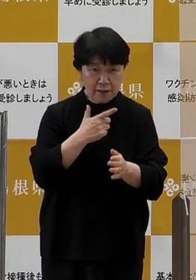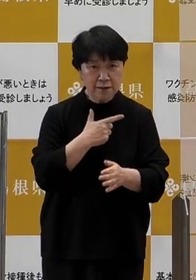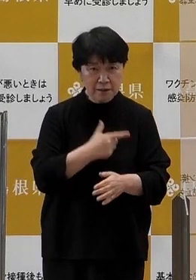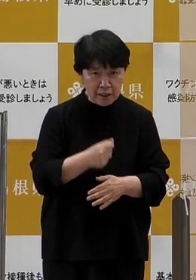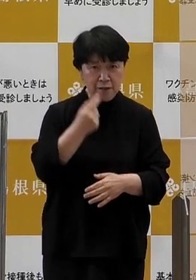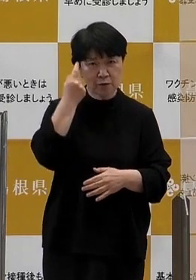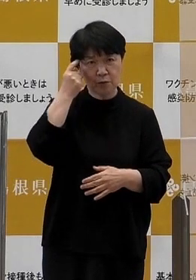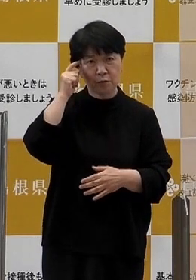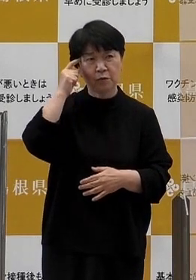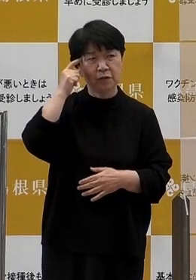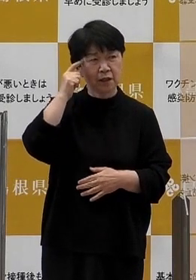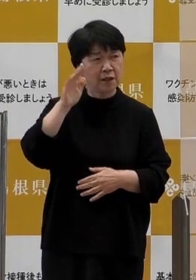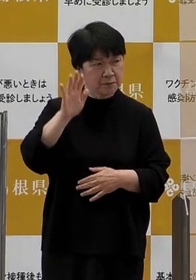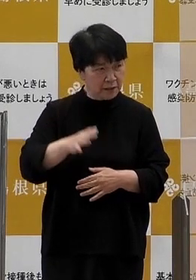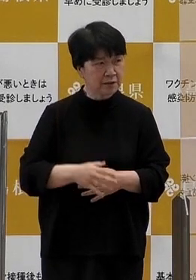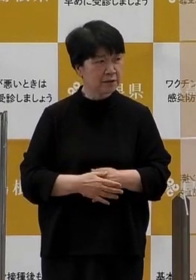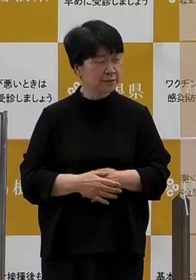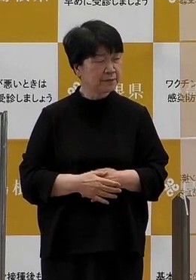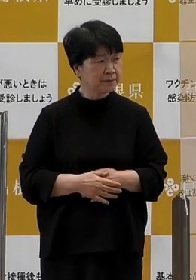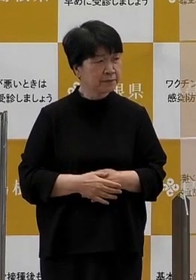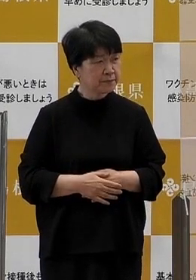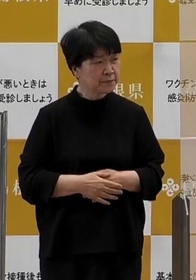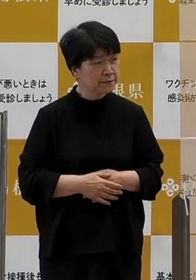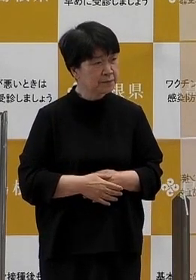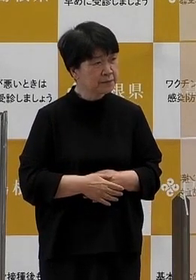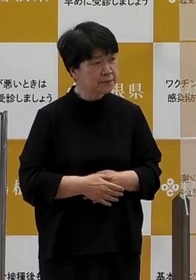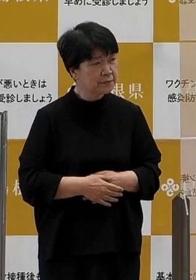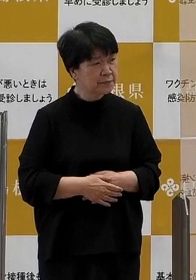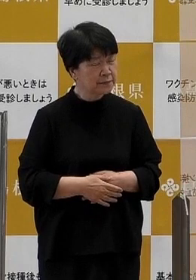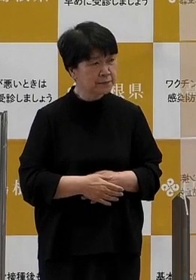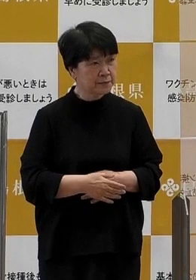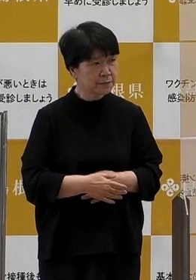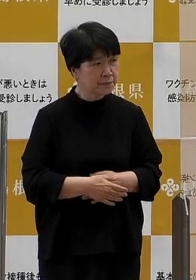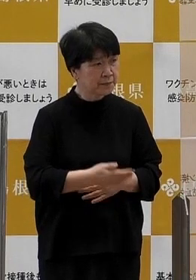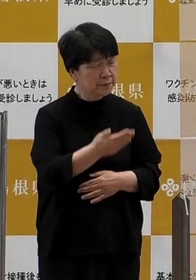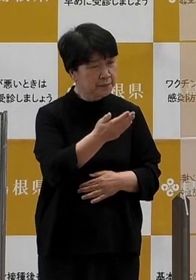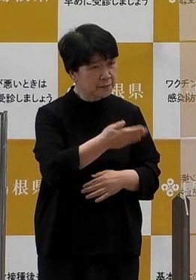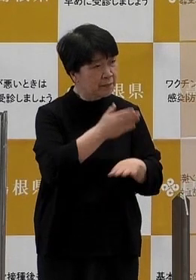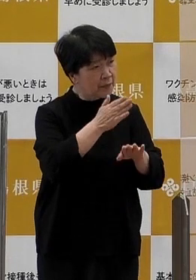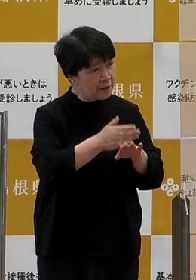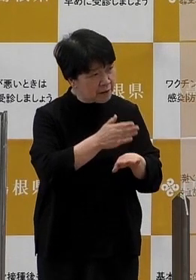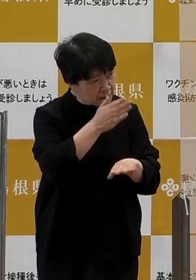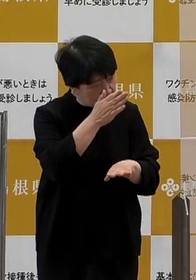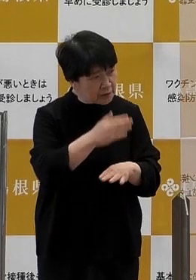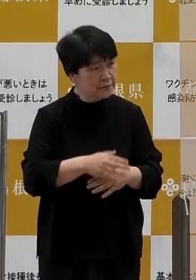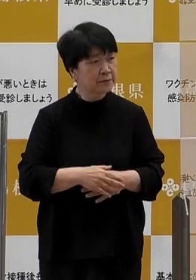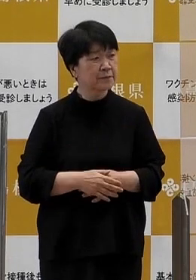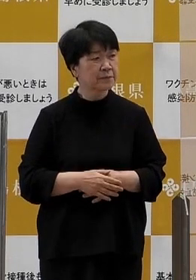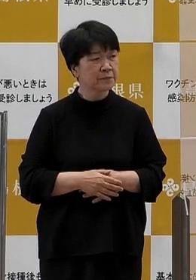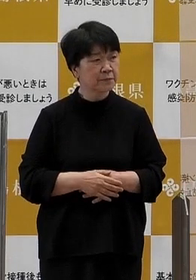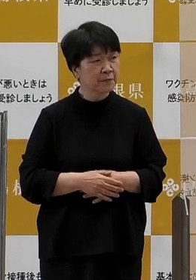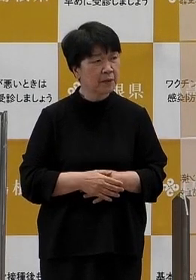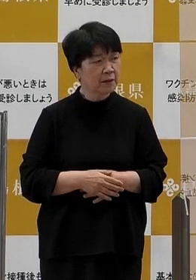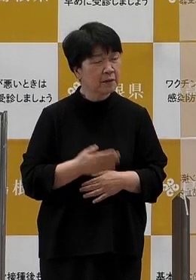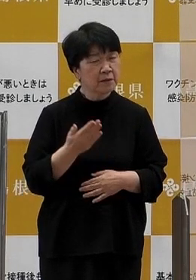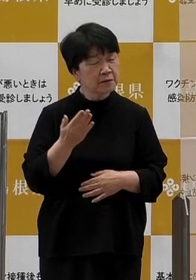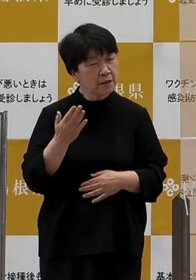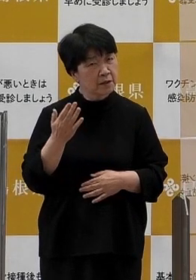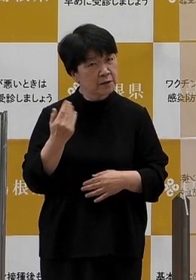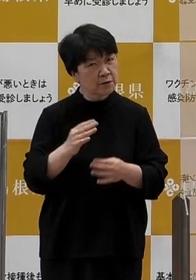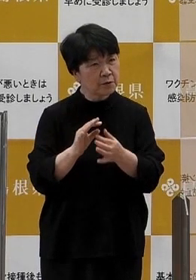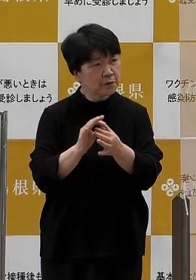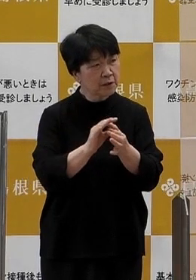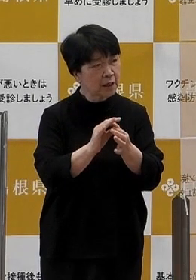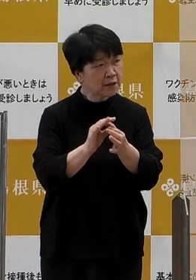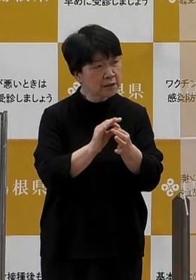ております。はい、どうぞ。 ありがとうございます。先ほどの関連でですね、